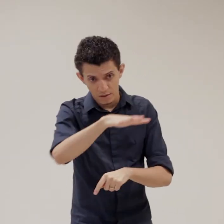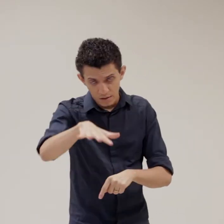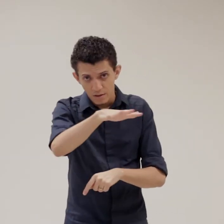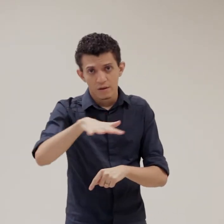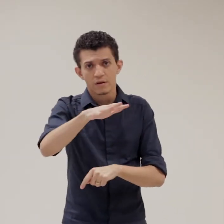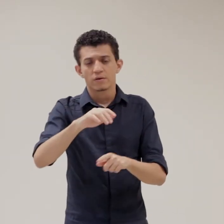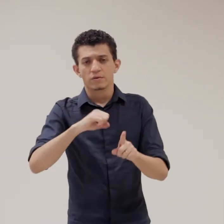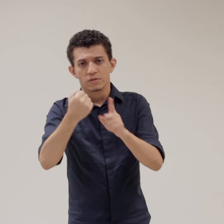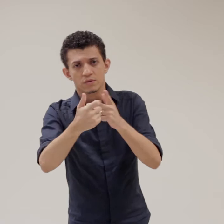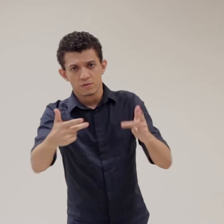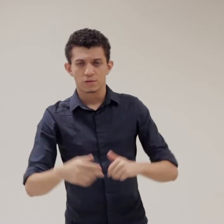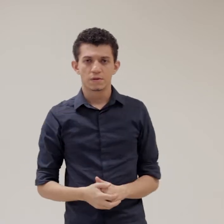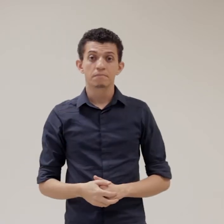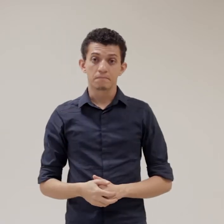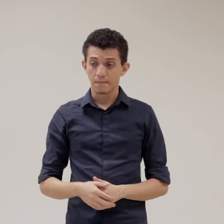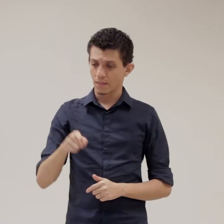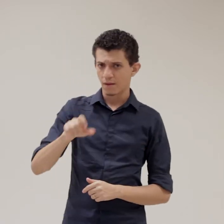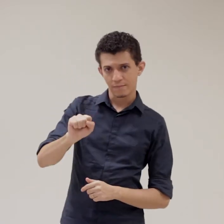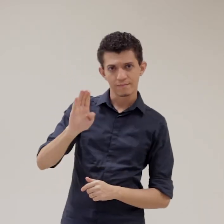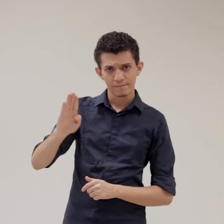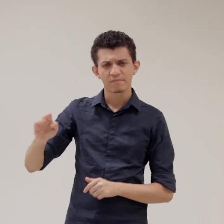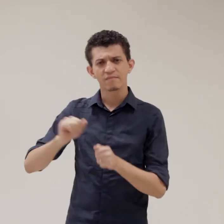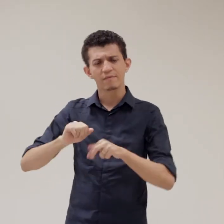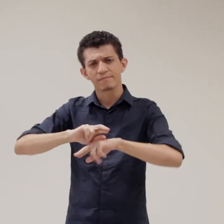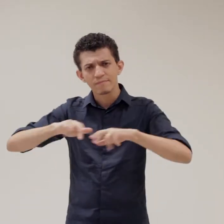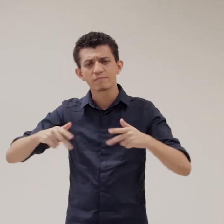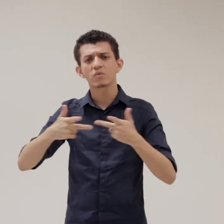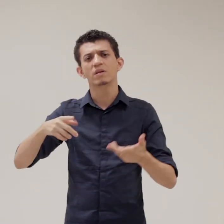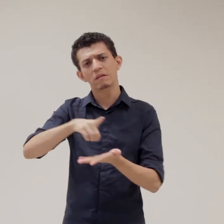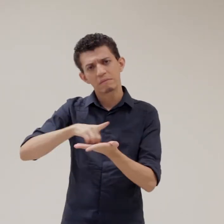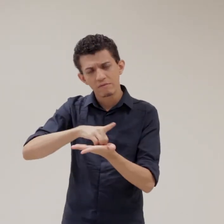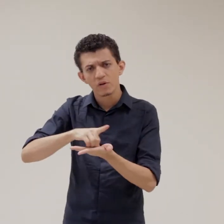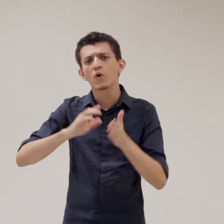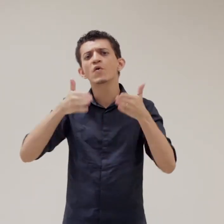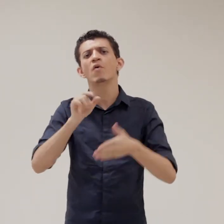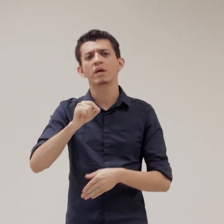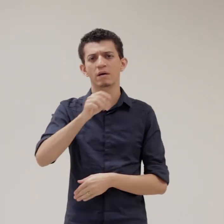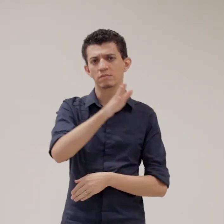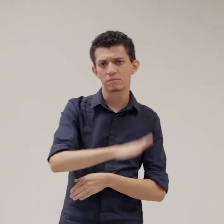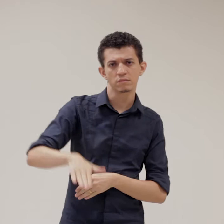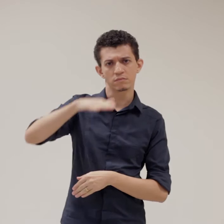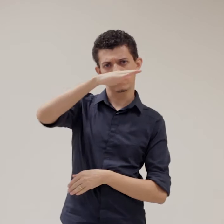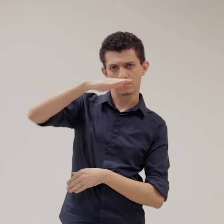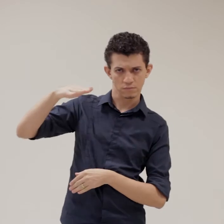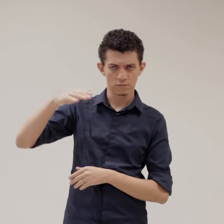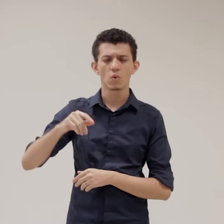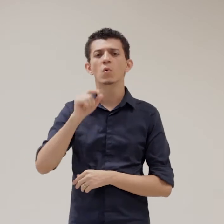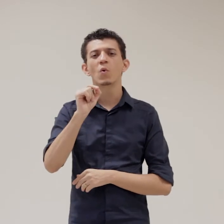infanto-juvenil, como a série Aventuras da Bíblia em Libras, que é distribuída mediante cadastro prévio. Além disso,